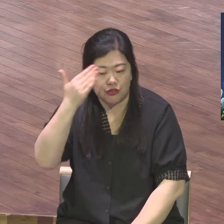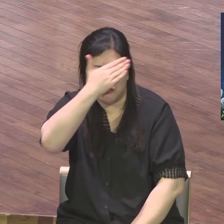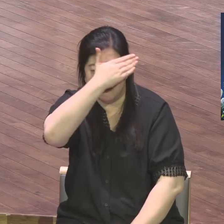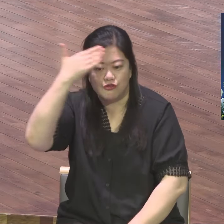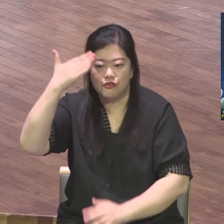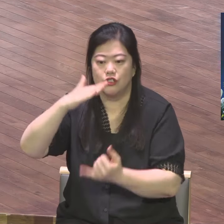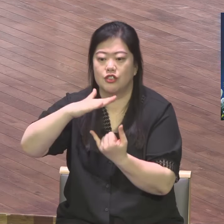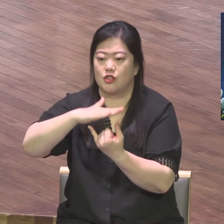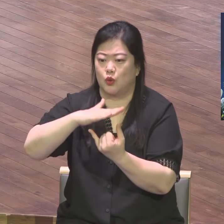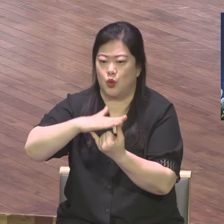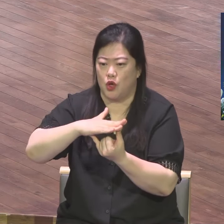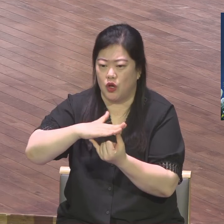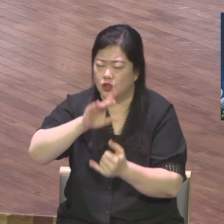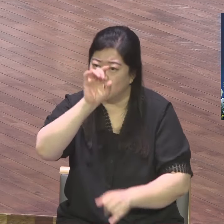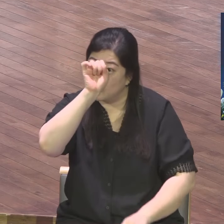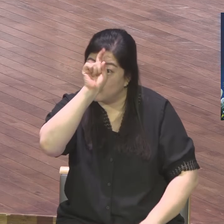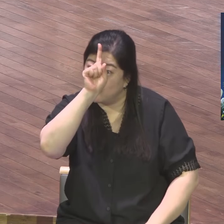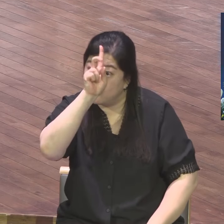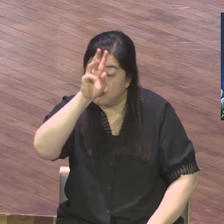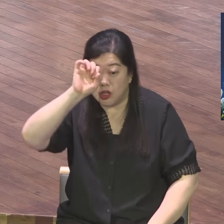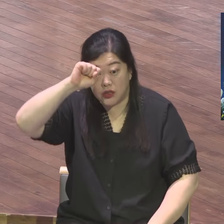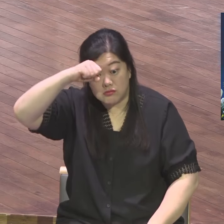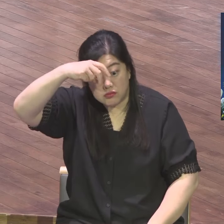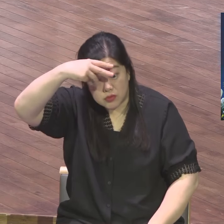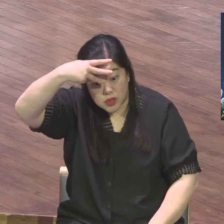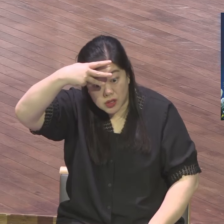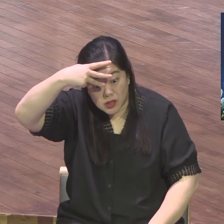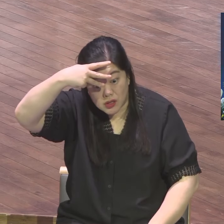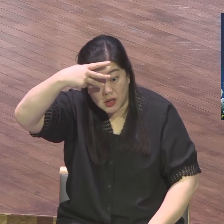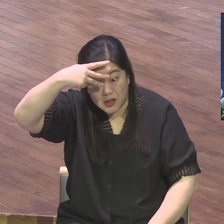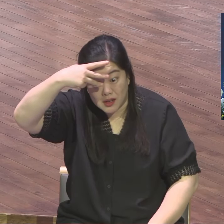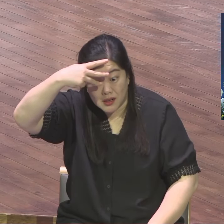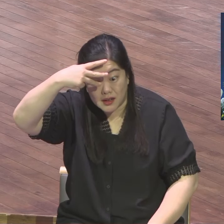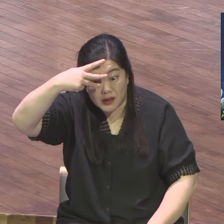한국 청소년 절반 이상이 동성애를 인정해 줘야 한다.